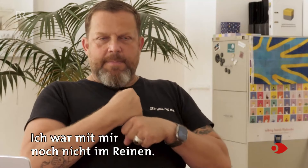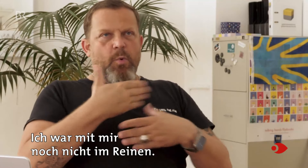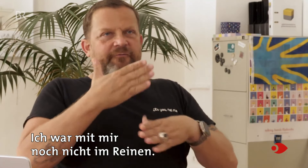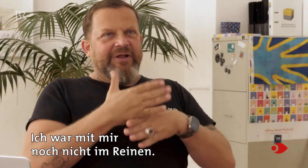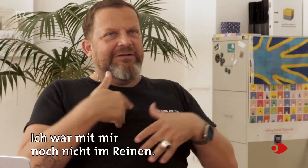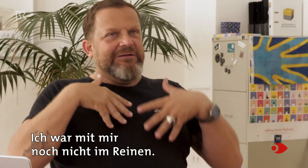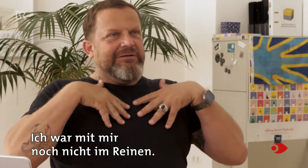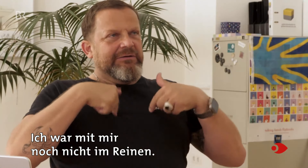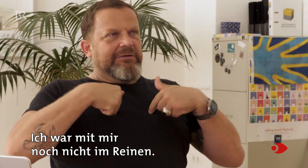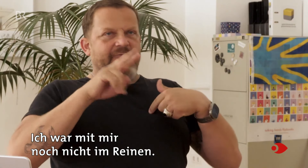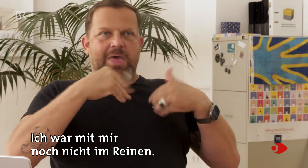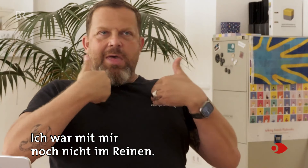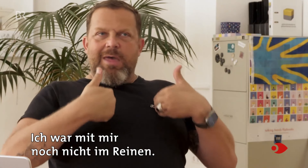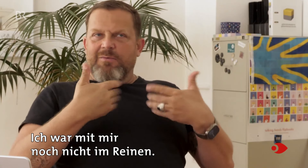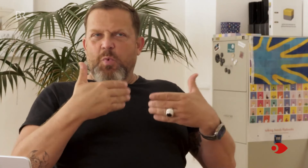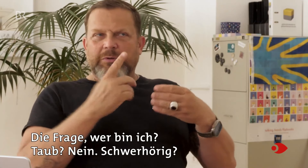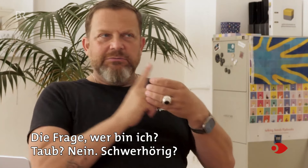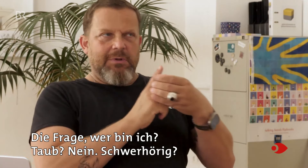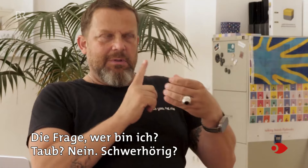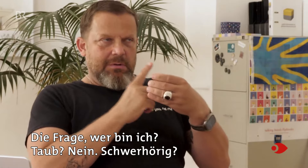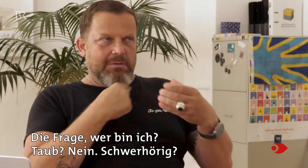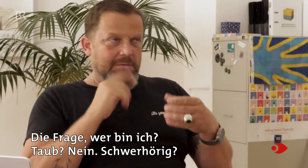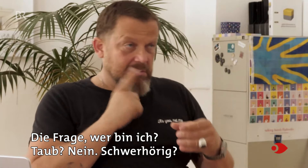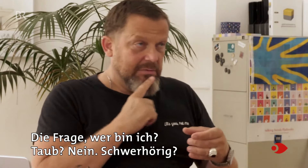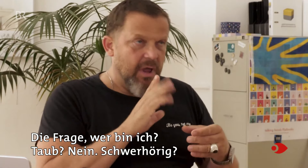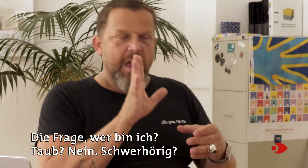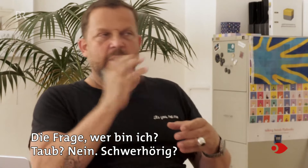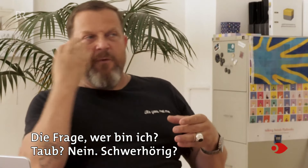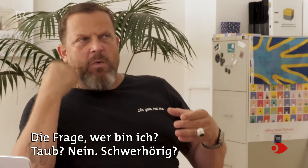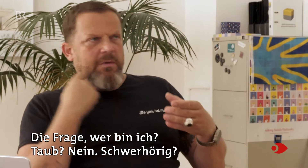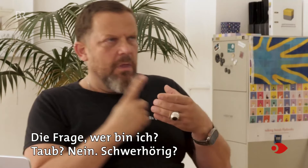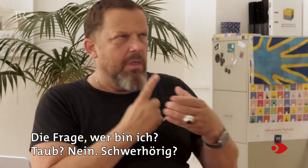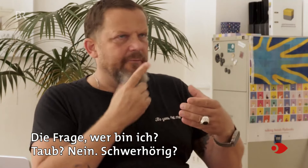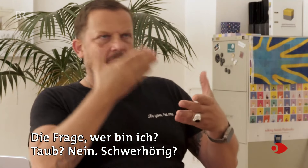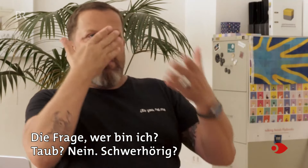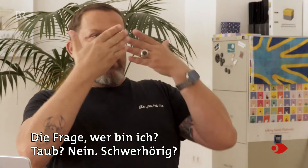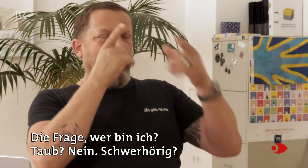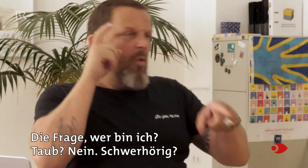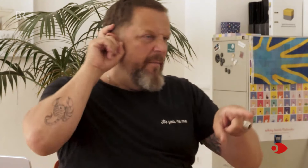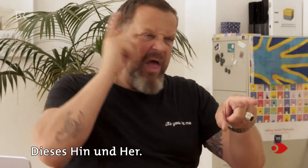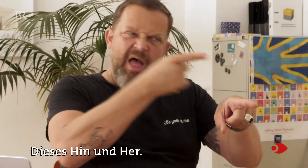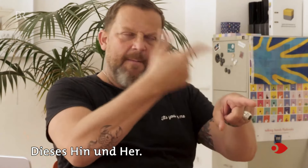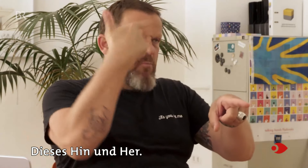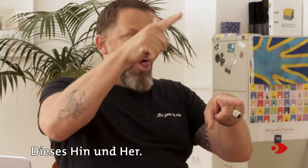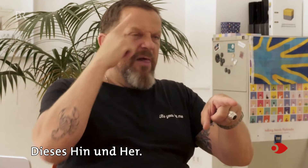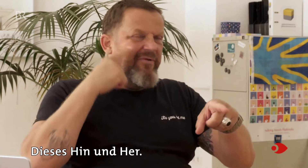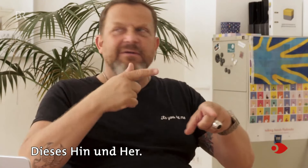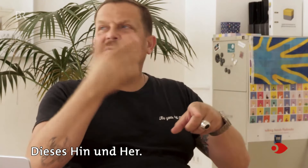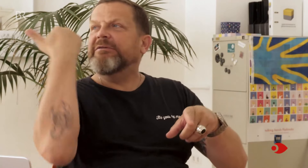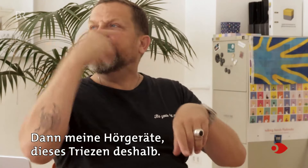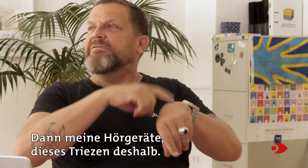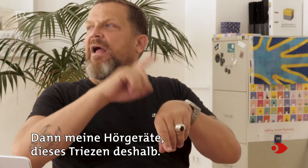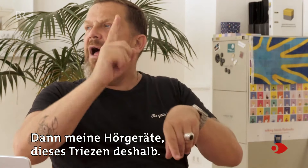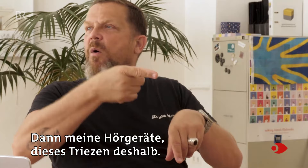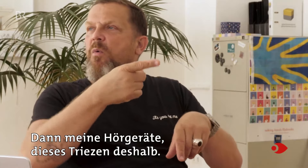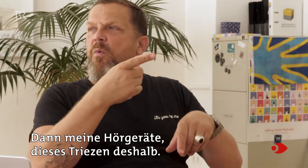Ich war mit mir noch nicht im Reinen. Die Frage, wer bin ich? Taub? Nein. Schwerhörig? Dieses Hin und Her. Dann meine Hörgeräte,